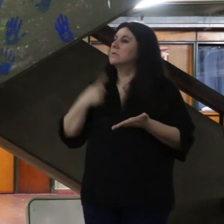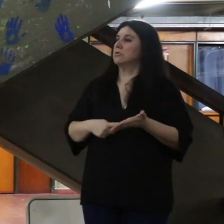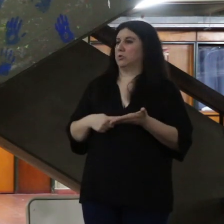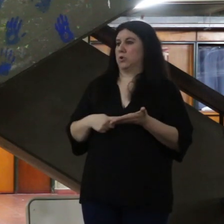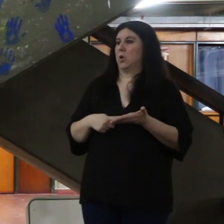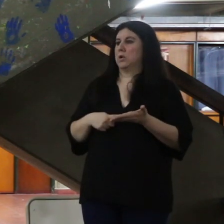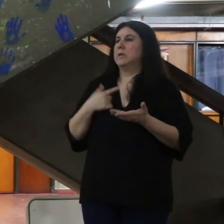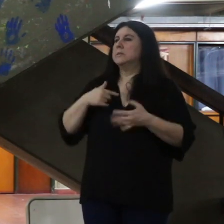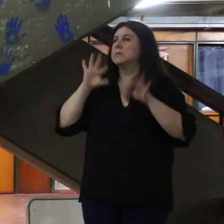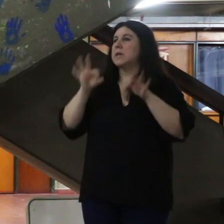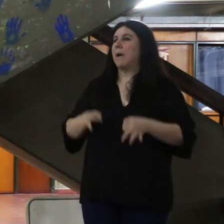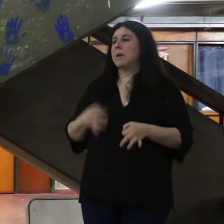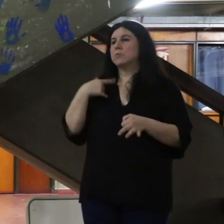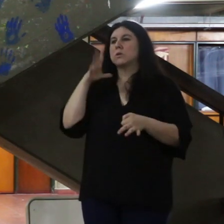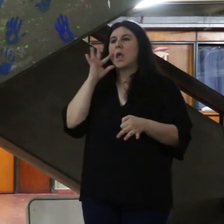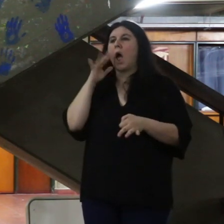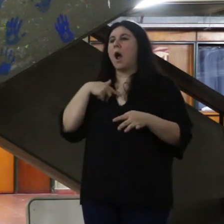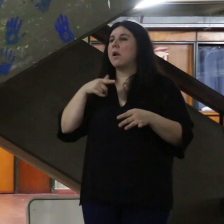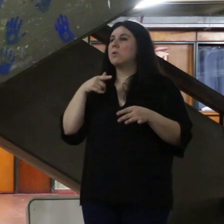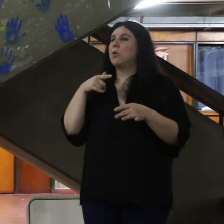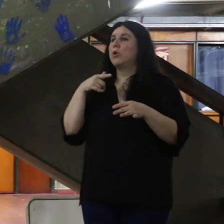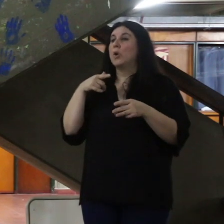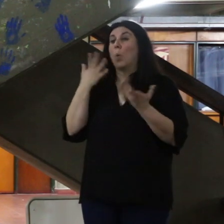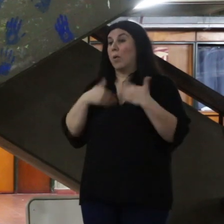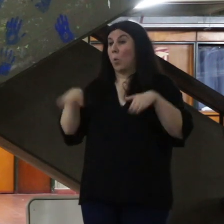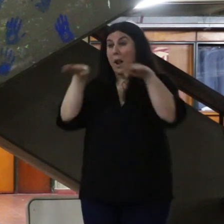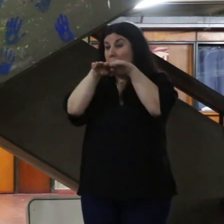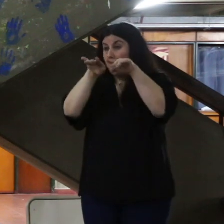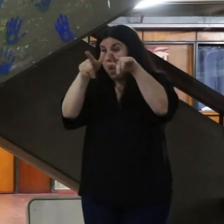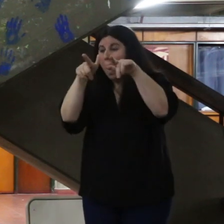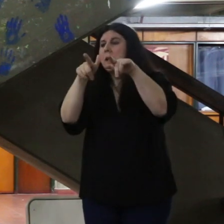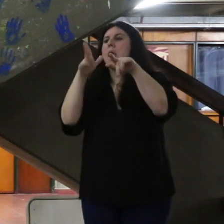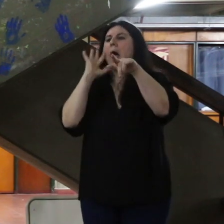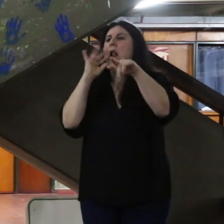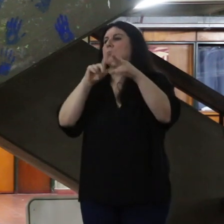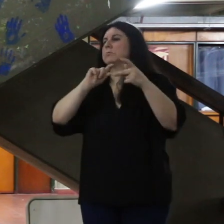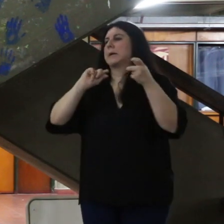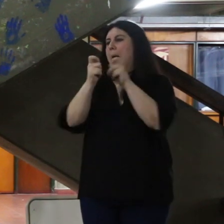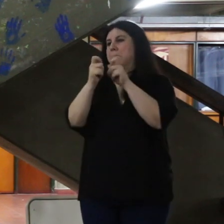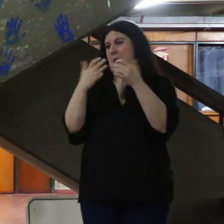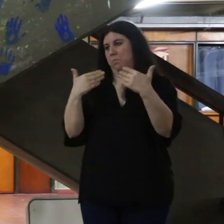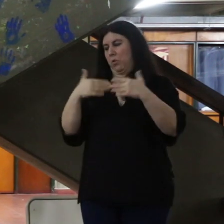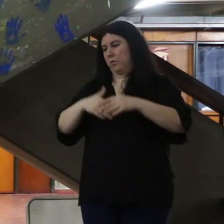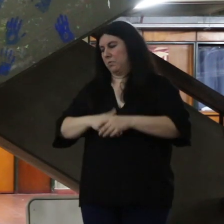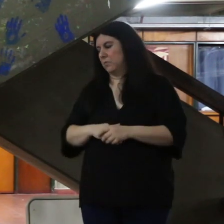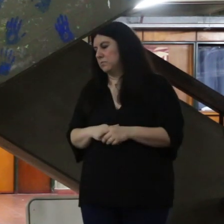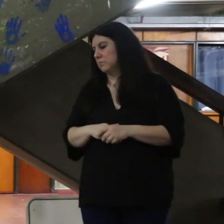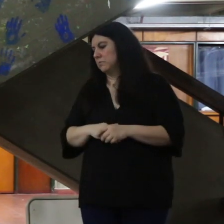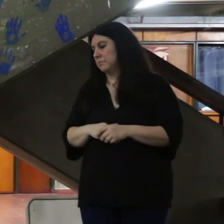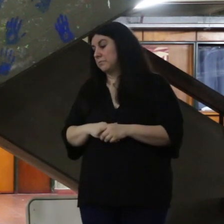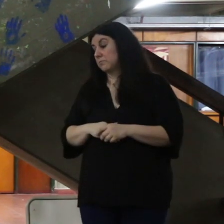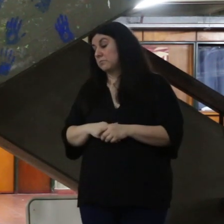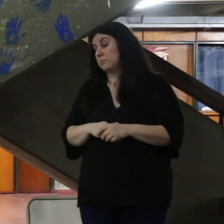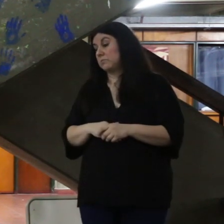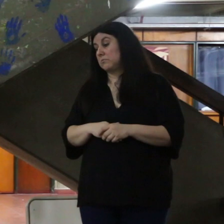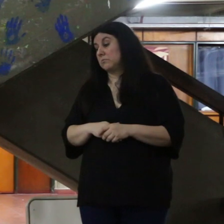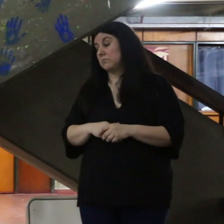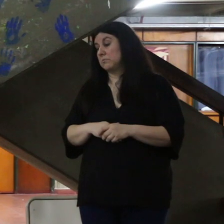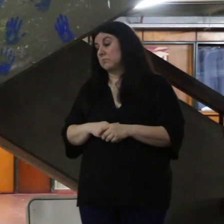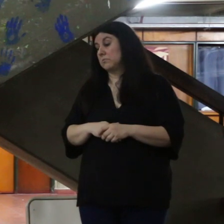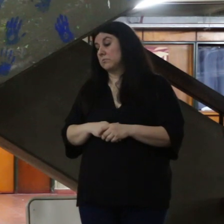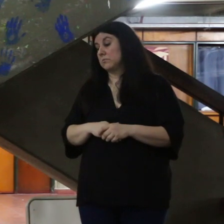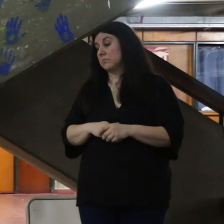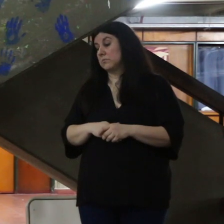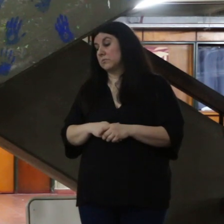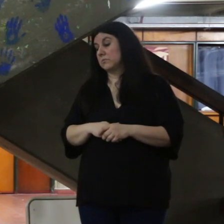que algo podemos hacer para cambiar la justicia. Y en este sentido,